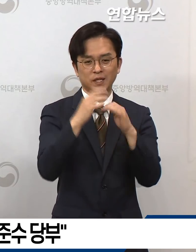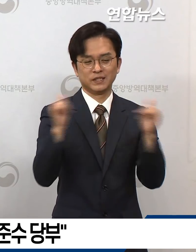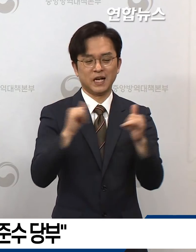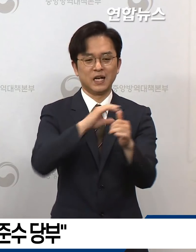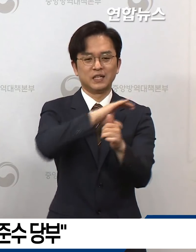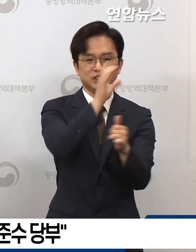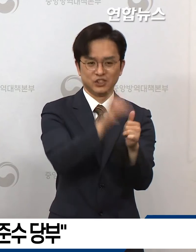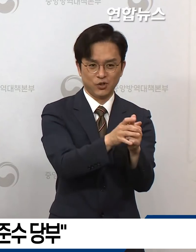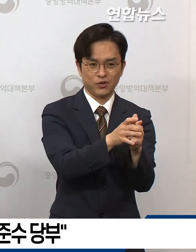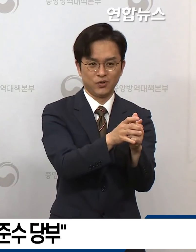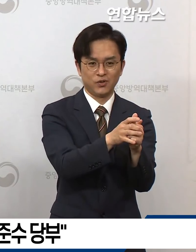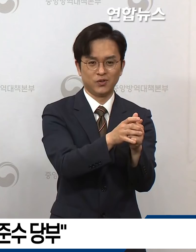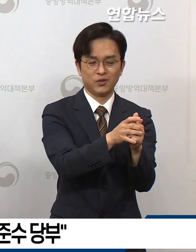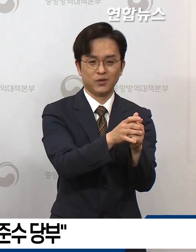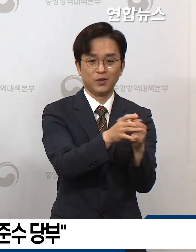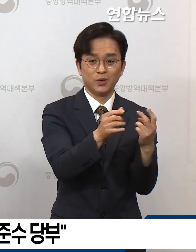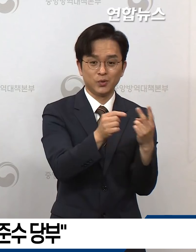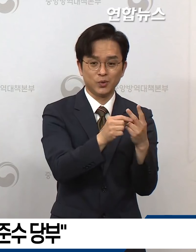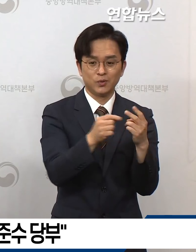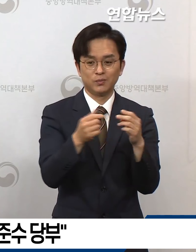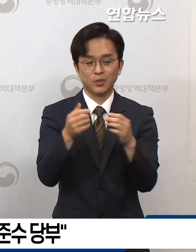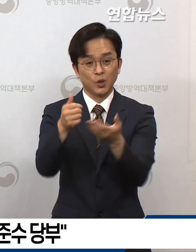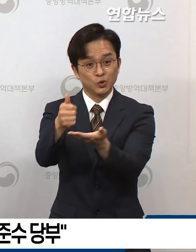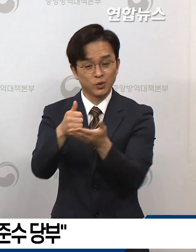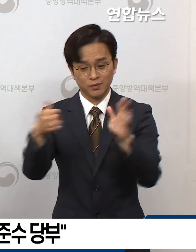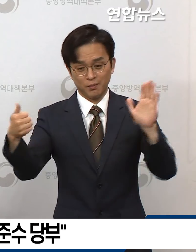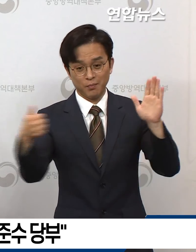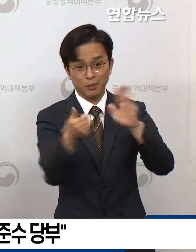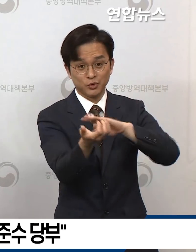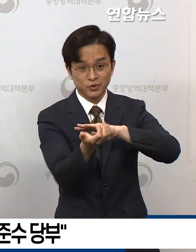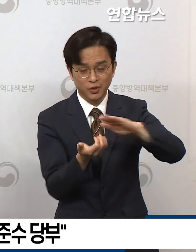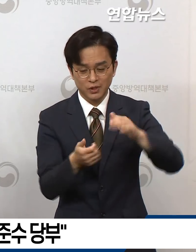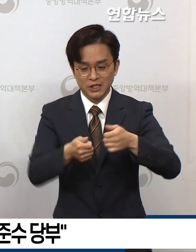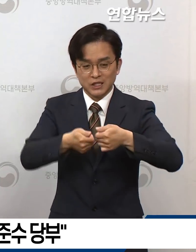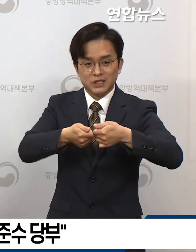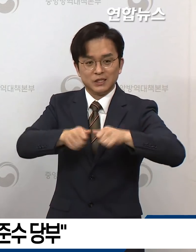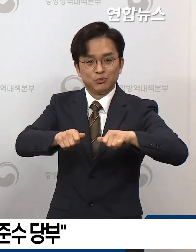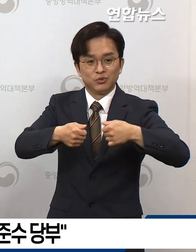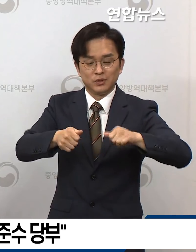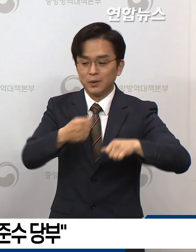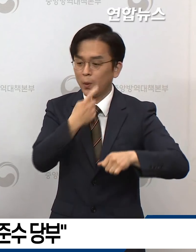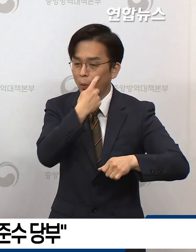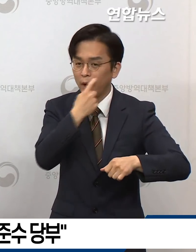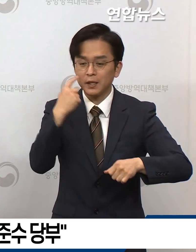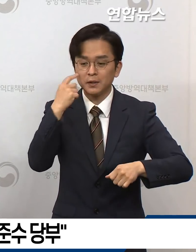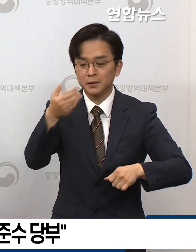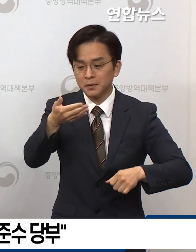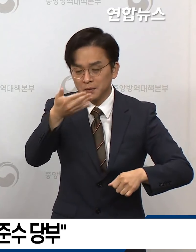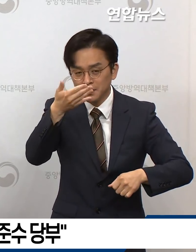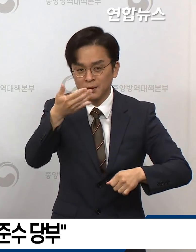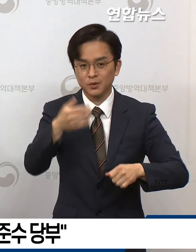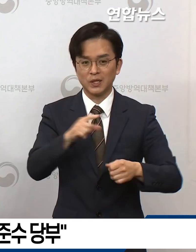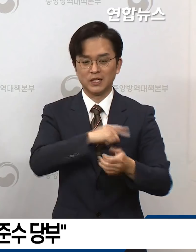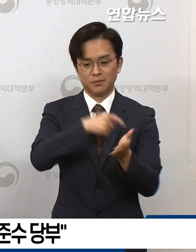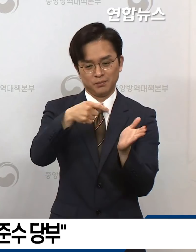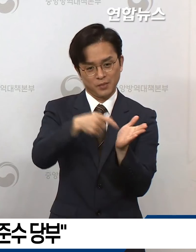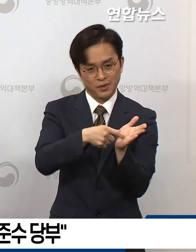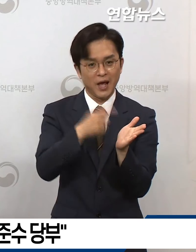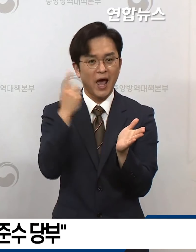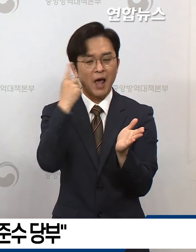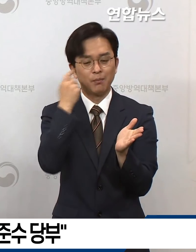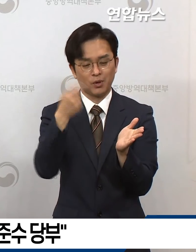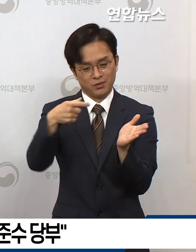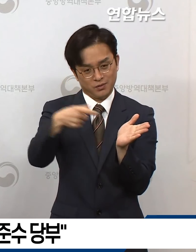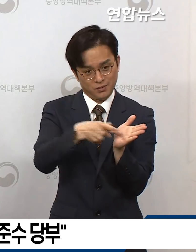명단 작성 시에는 신분증을 확인하는 등 강화된 행정명령 내용도 확인해서 준수해 주실 것을